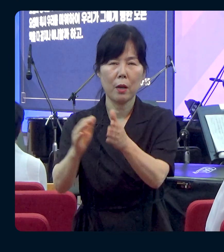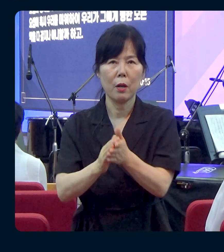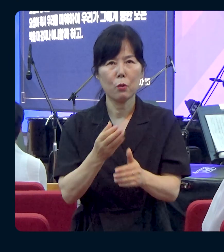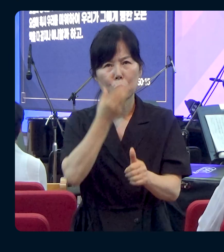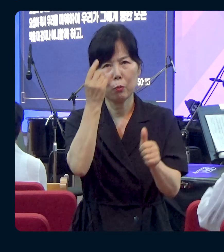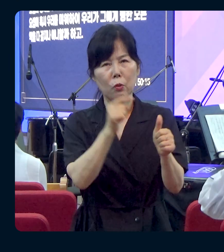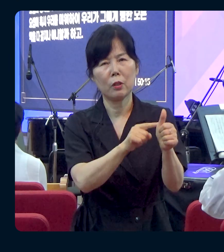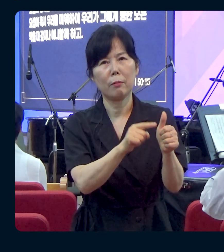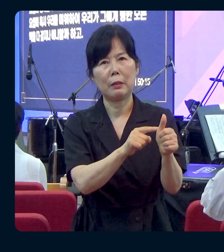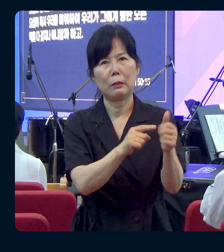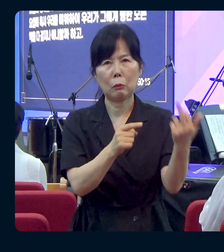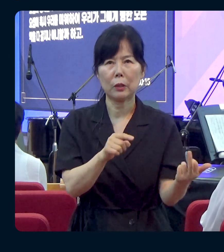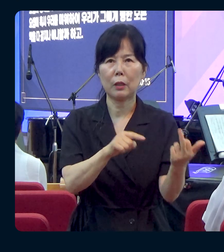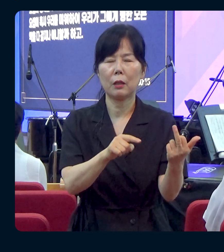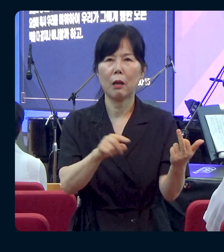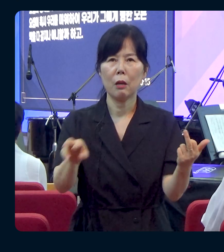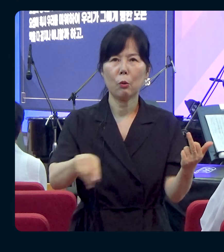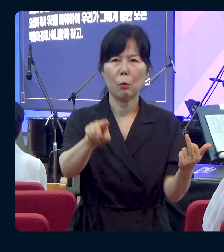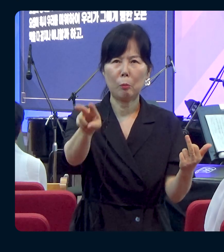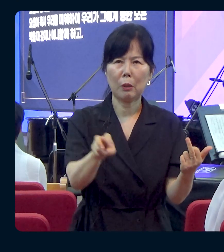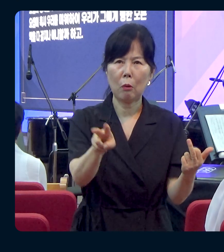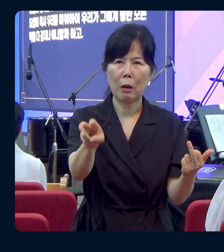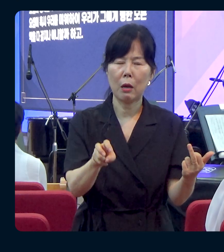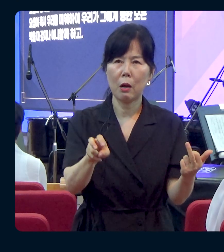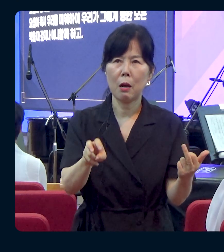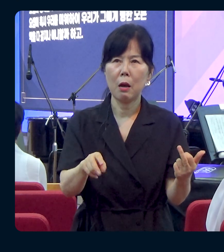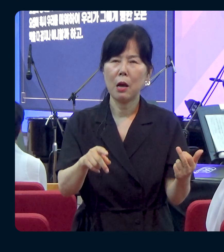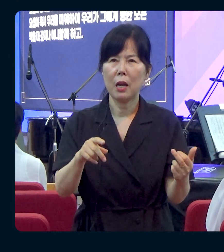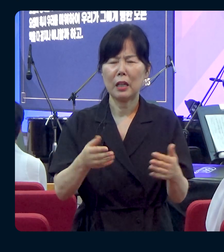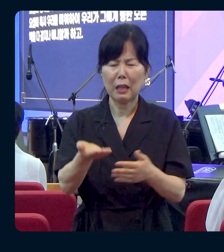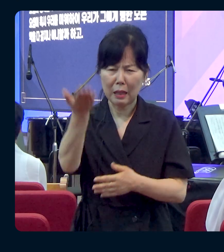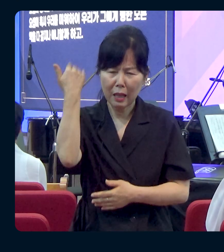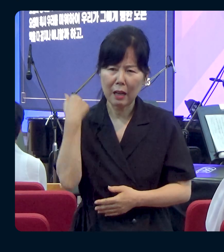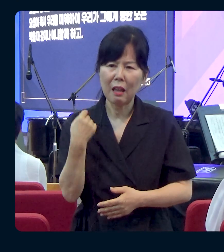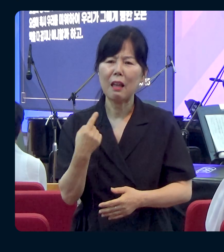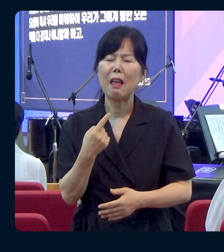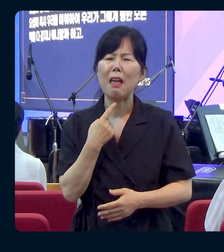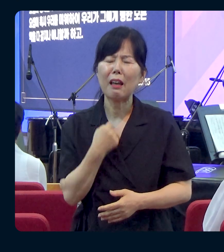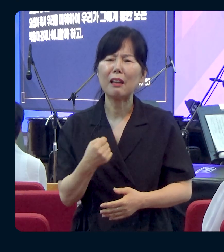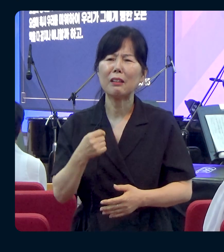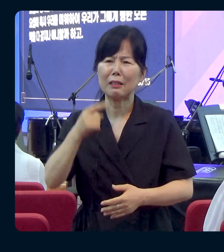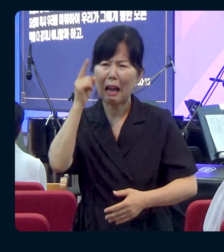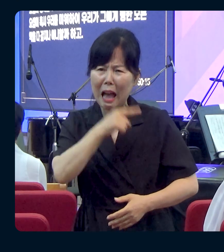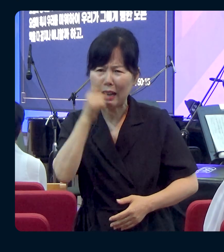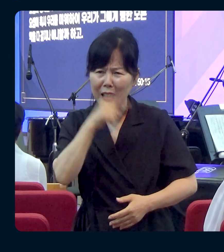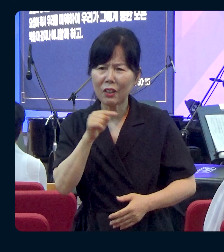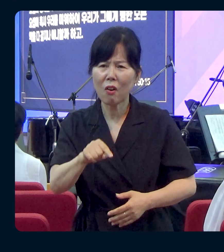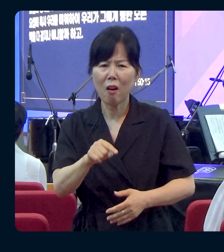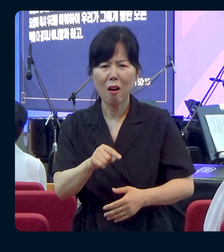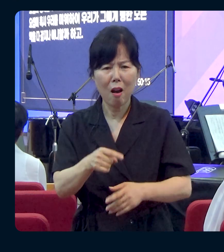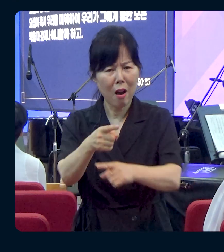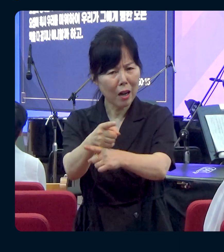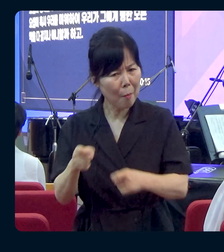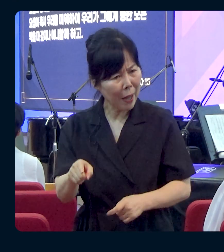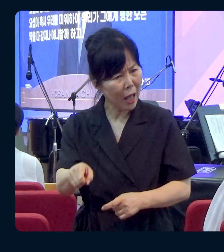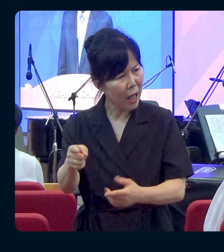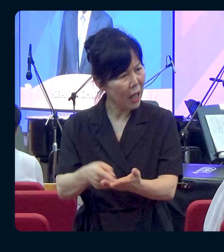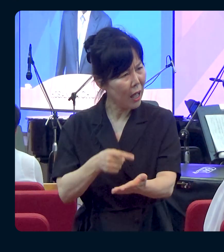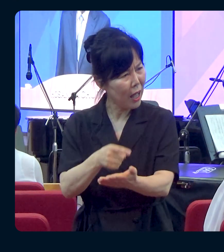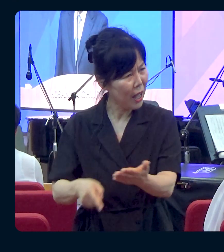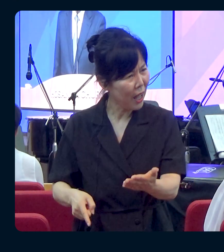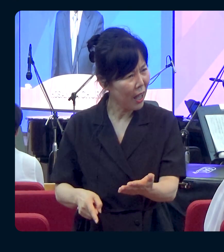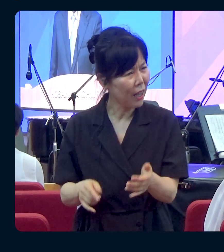죽었음을 보고 말하되 요셉이 혹시 우리를 미워하여 우리가 그에게 행한 모든 악을 다 갚지나